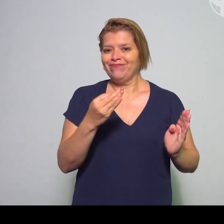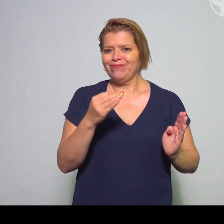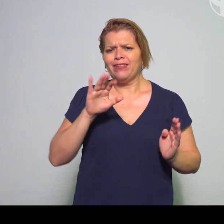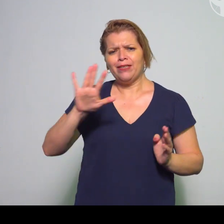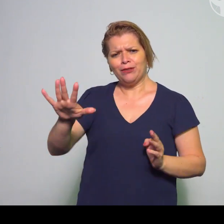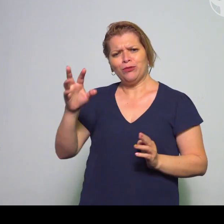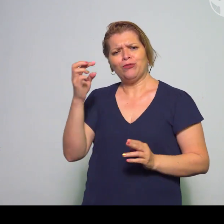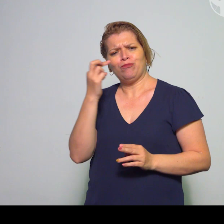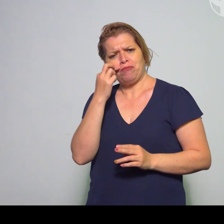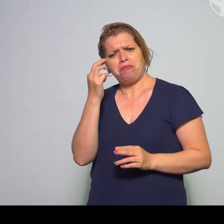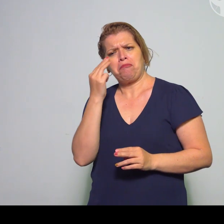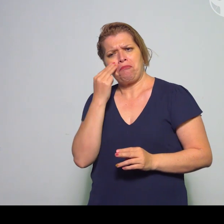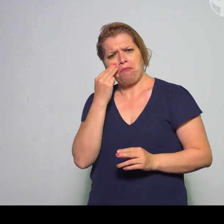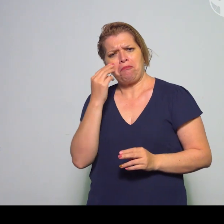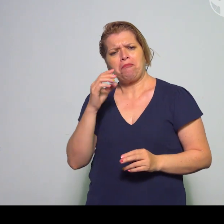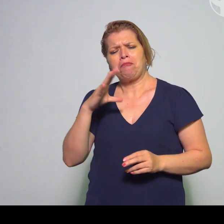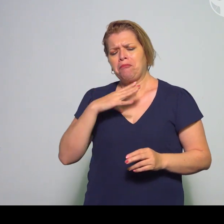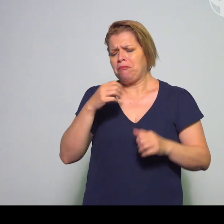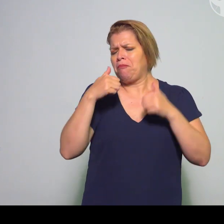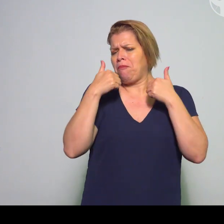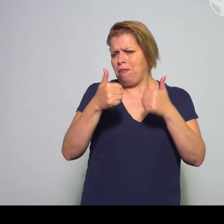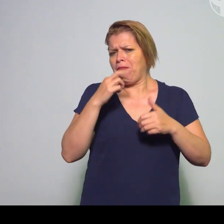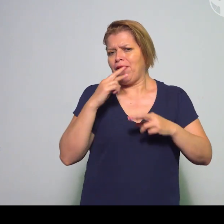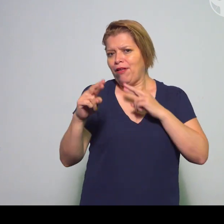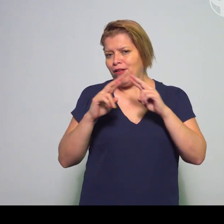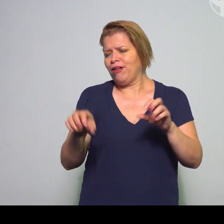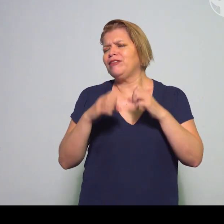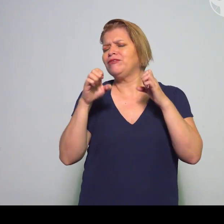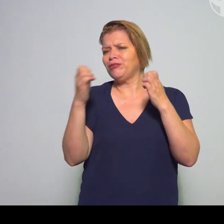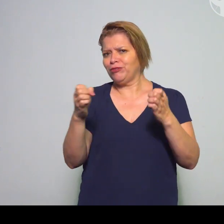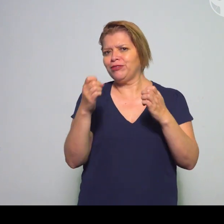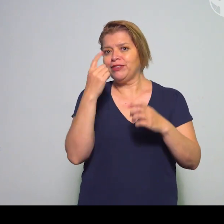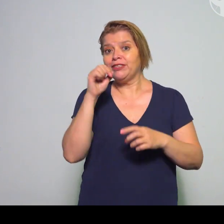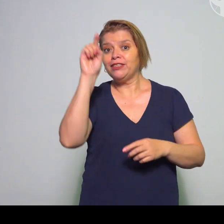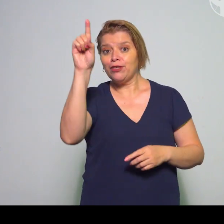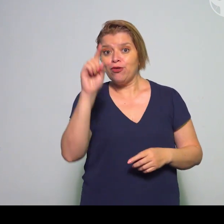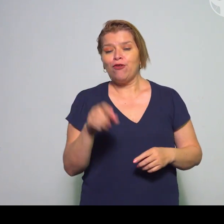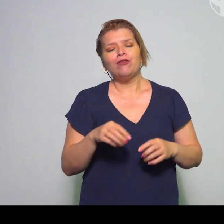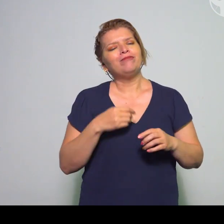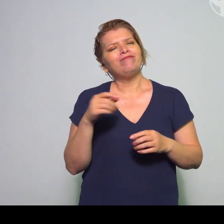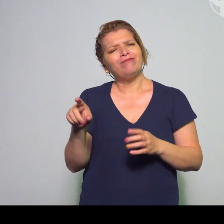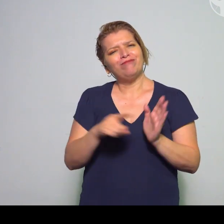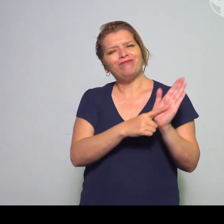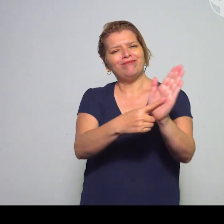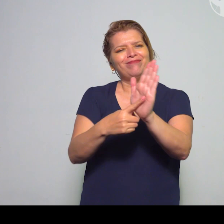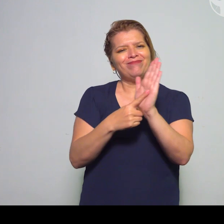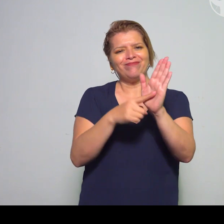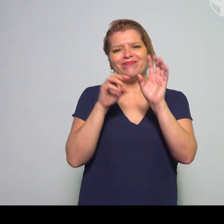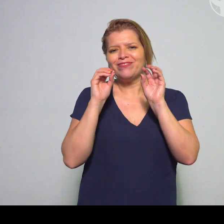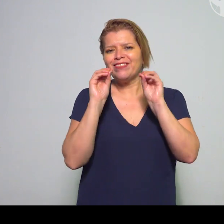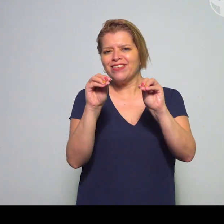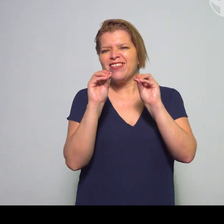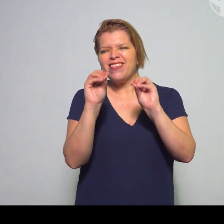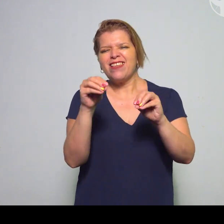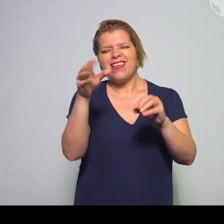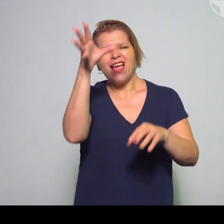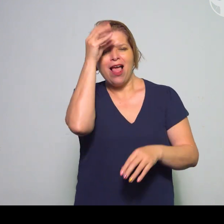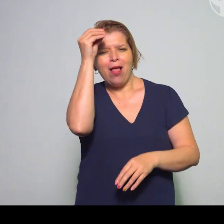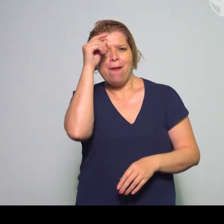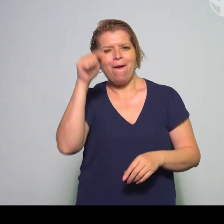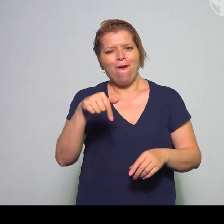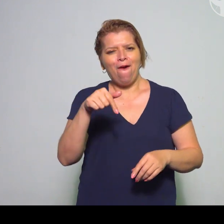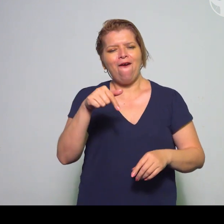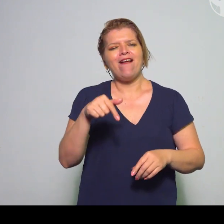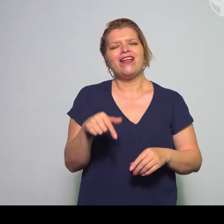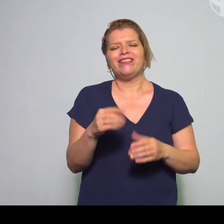y Elizabeth tienen un muy buen resultado y por eso el Señor nos llevó para que estudiáramos estos personajes bíblicos hoy, que estamos